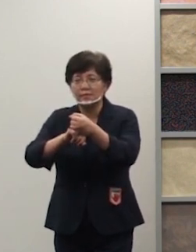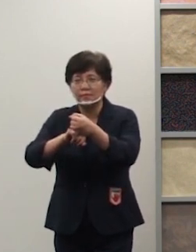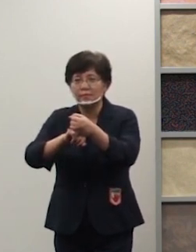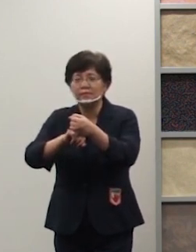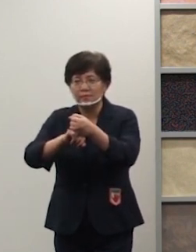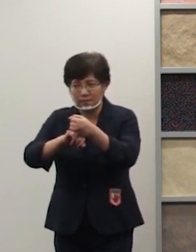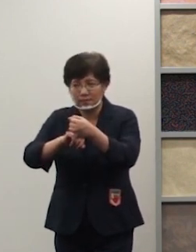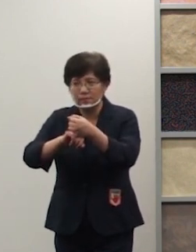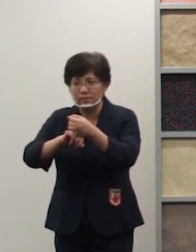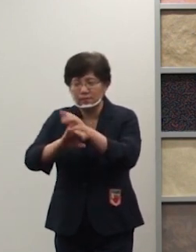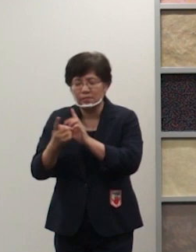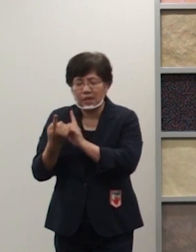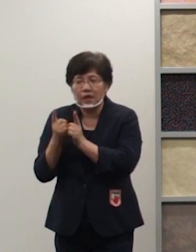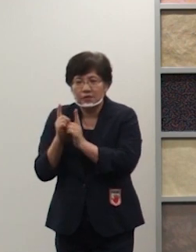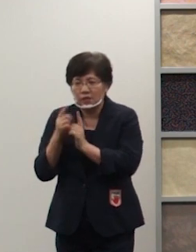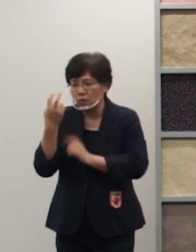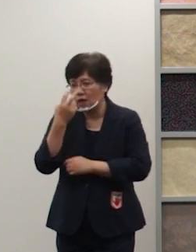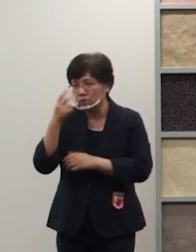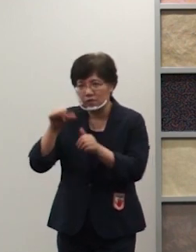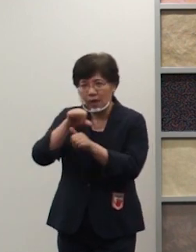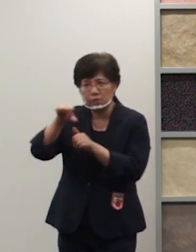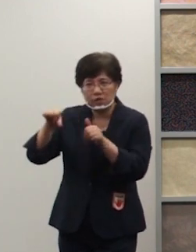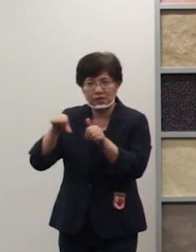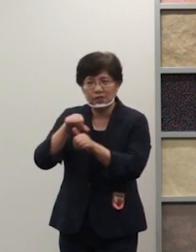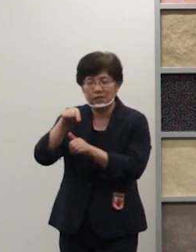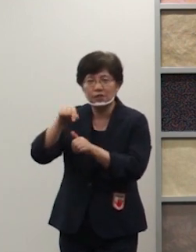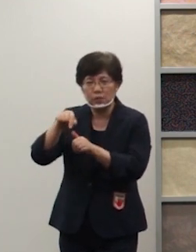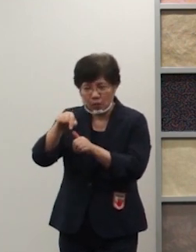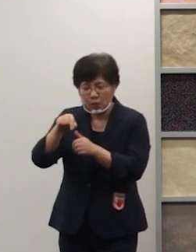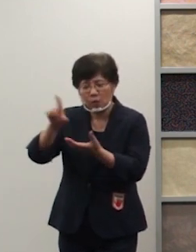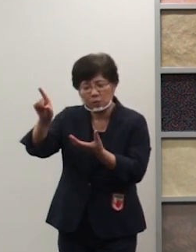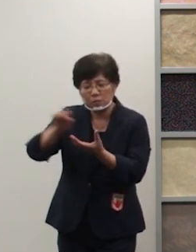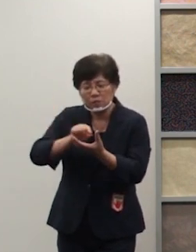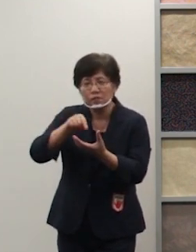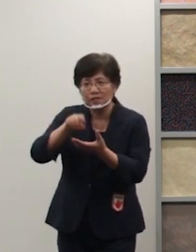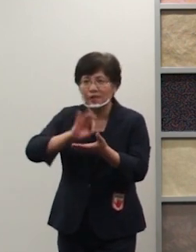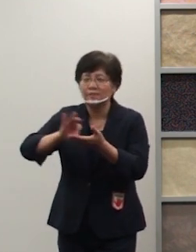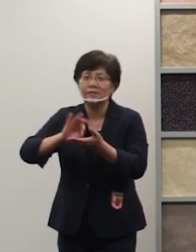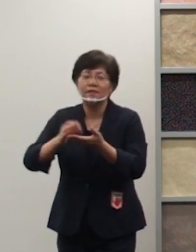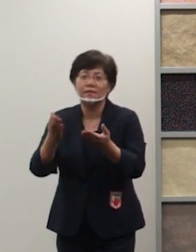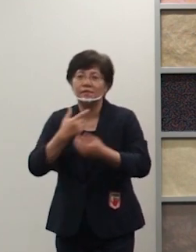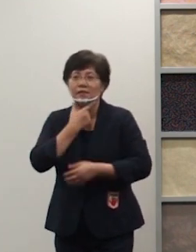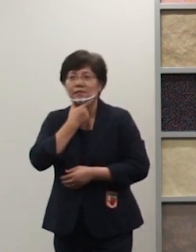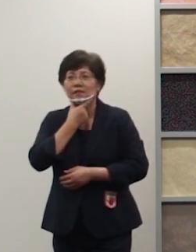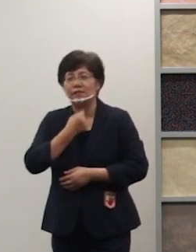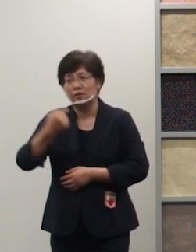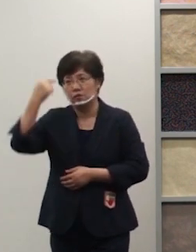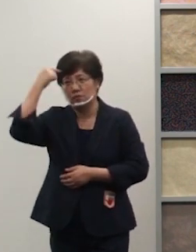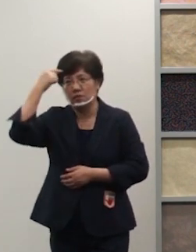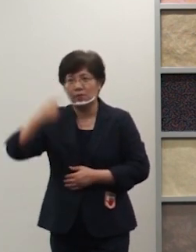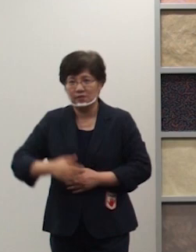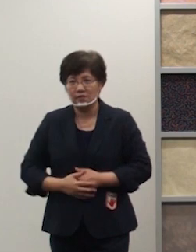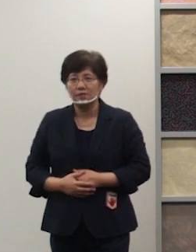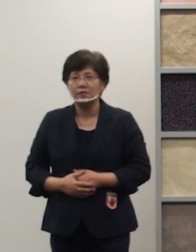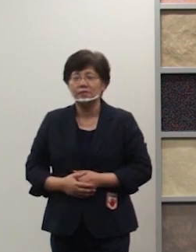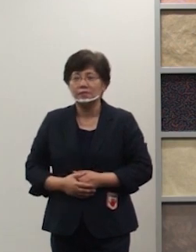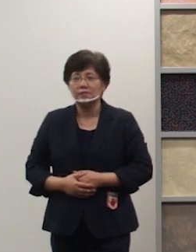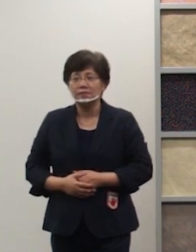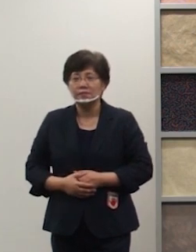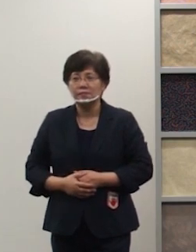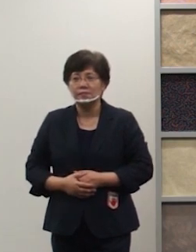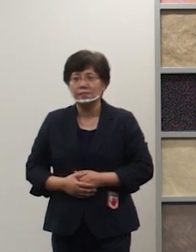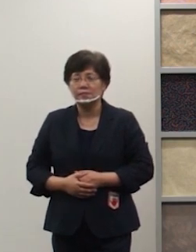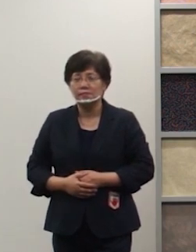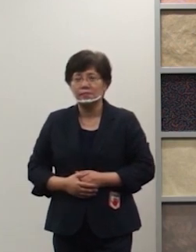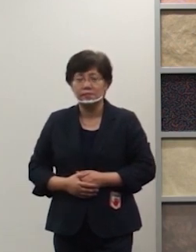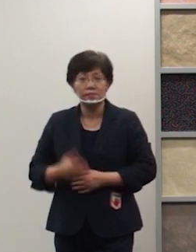この接触確認アプリを、導入してですね、やっていただければと思います。 わかりました。